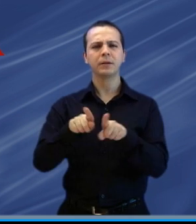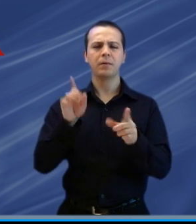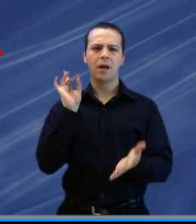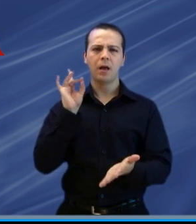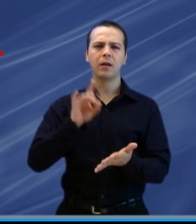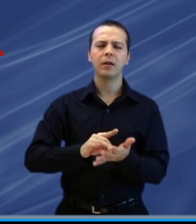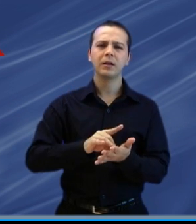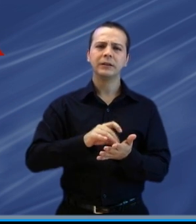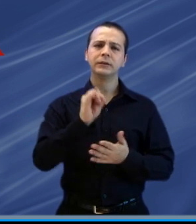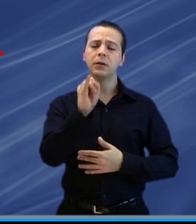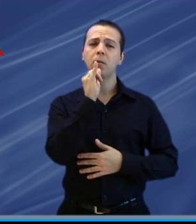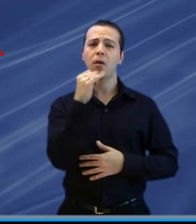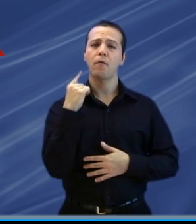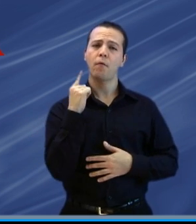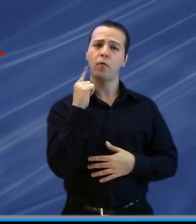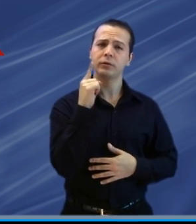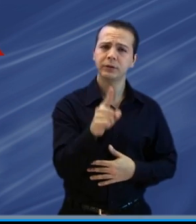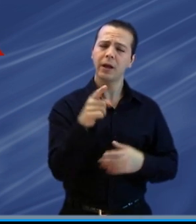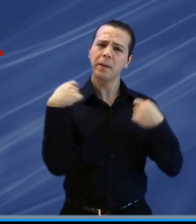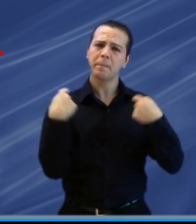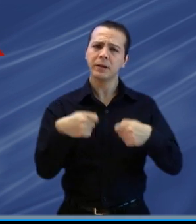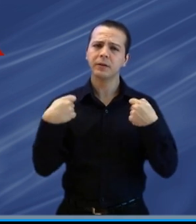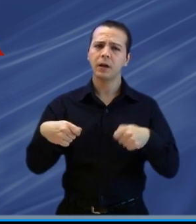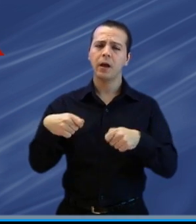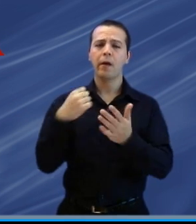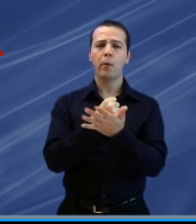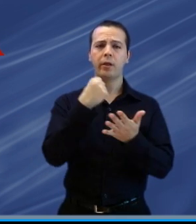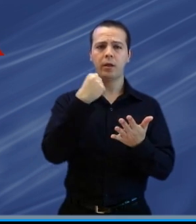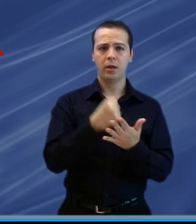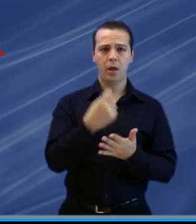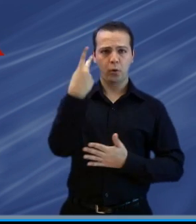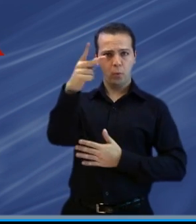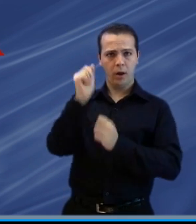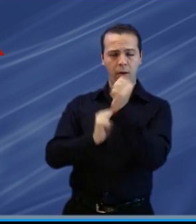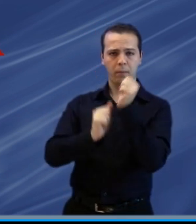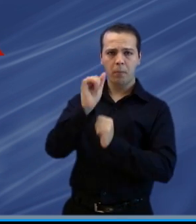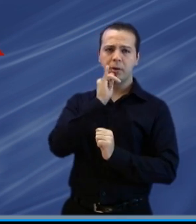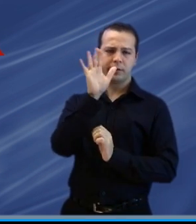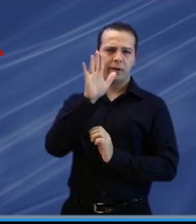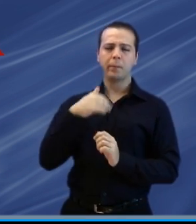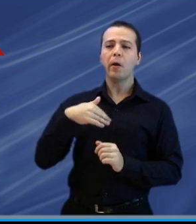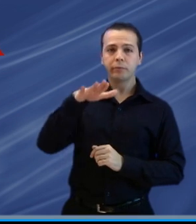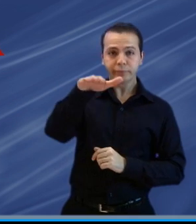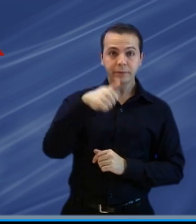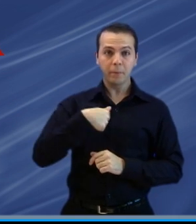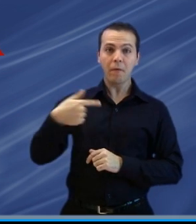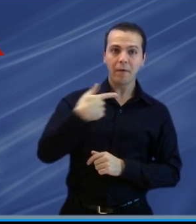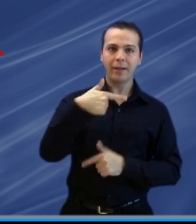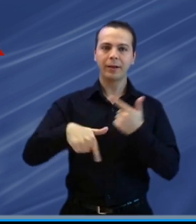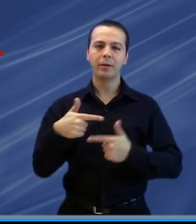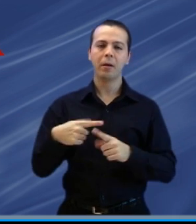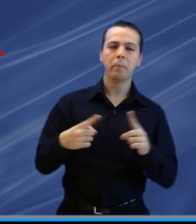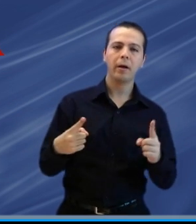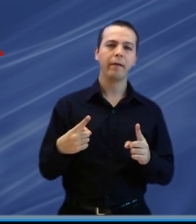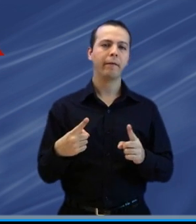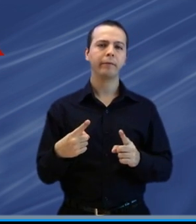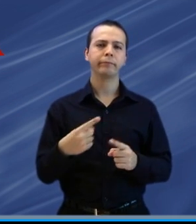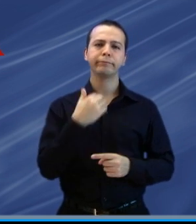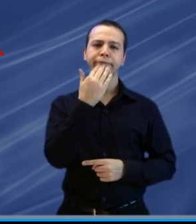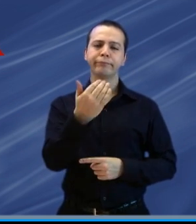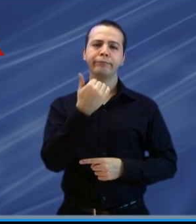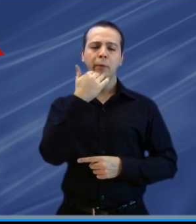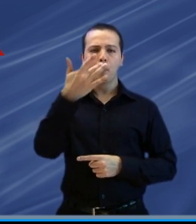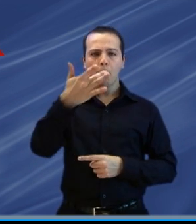não faz sentido se você, por exemplo, contratar para a sua empresa pessoas não qualificadas só porque você tem que